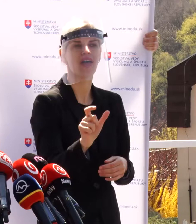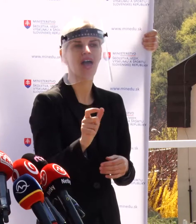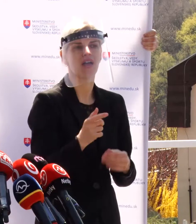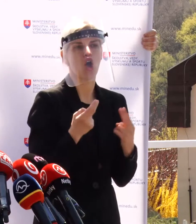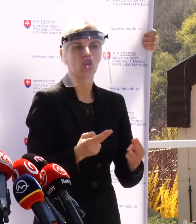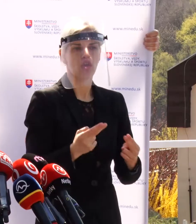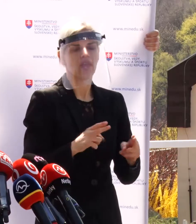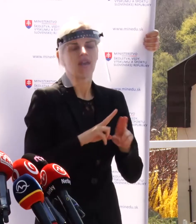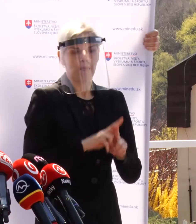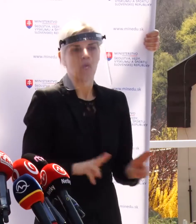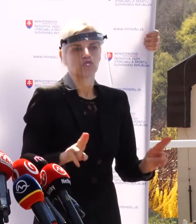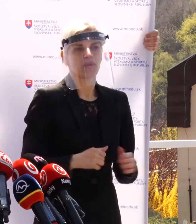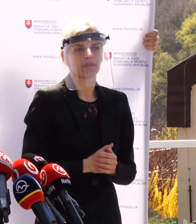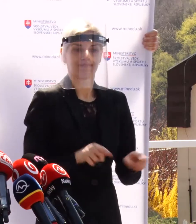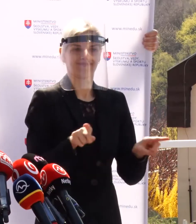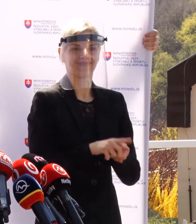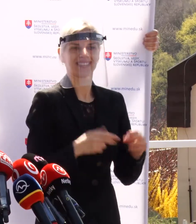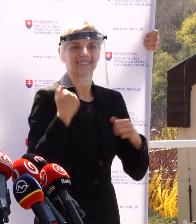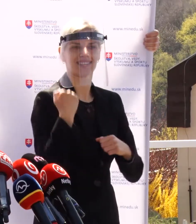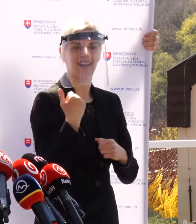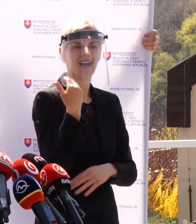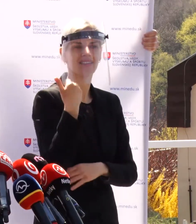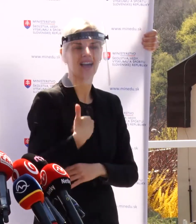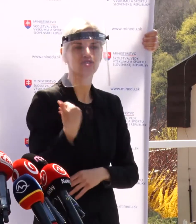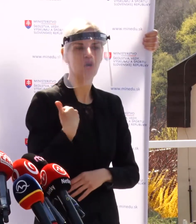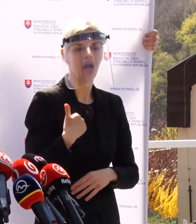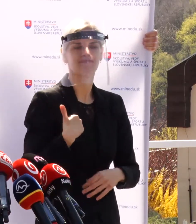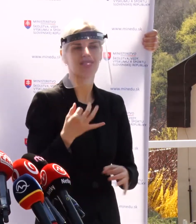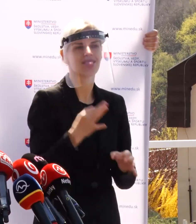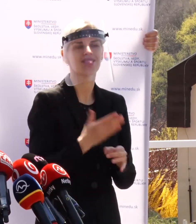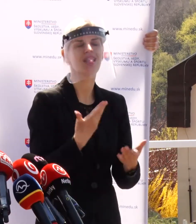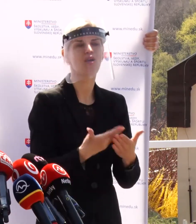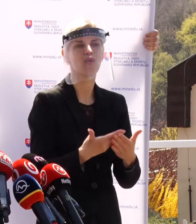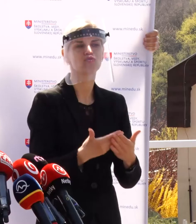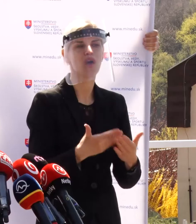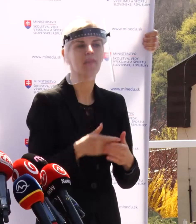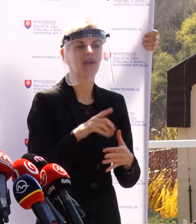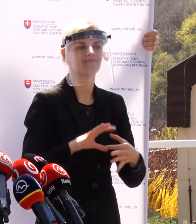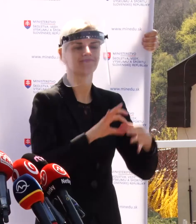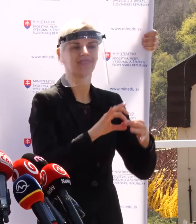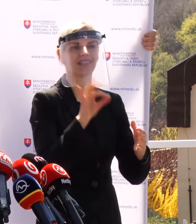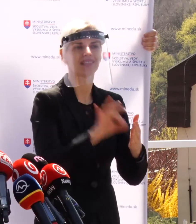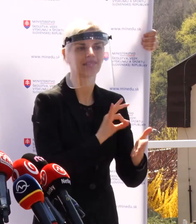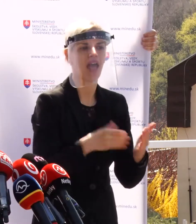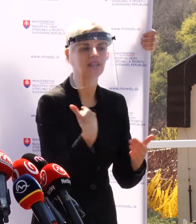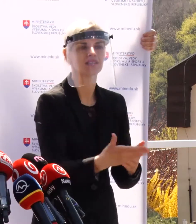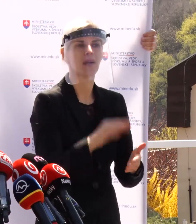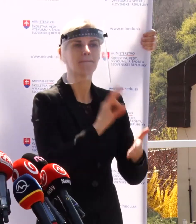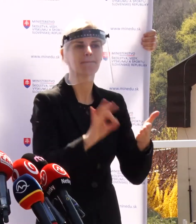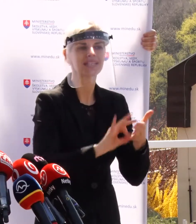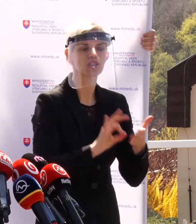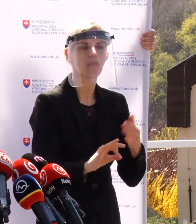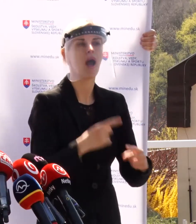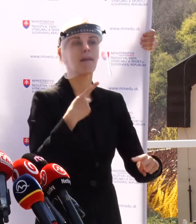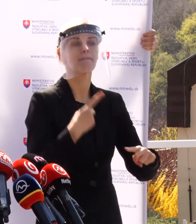žiakov. Takisto ako v prípade základných škôl, neodporúčame hodnotiť žiakov na základe testov a písomných skúšok a ruší sa